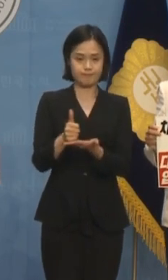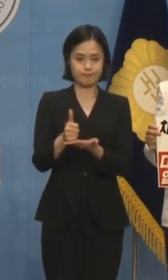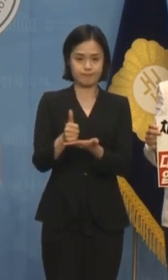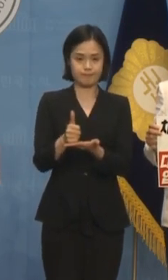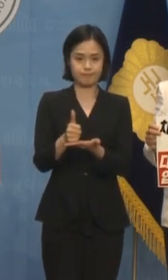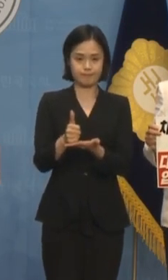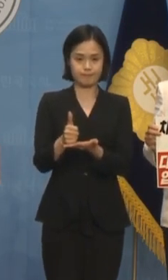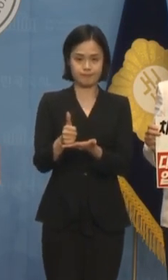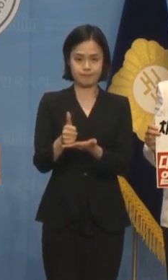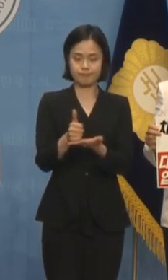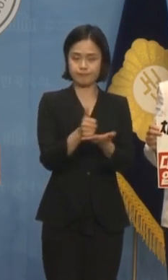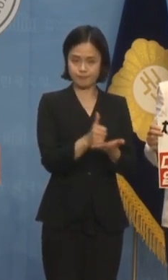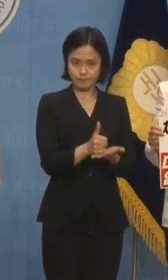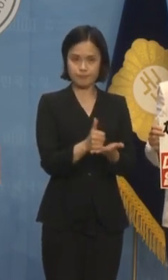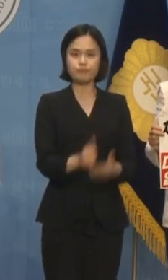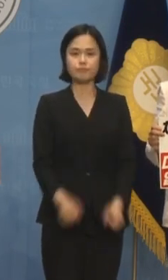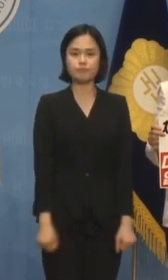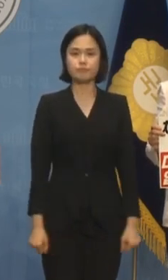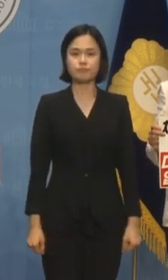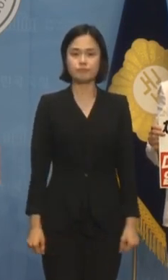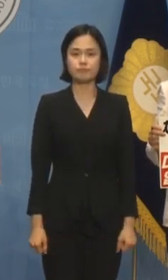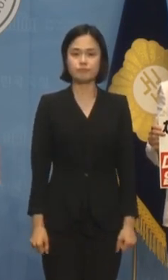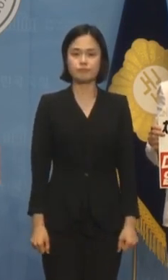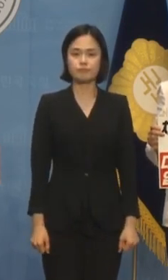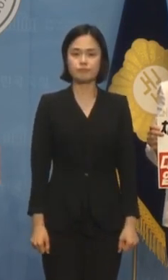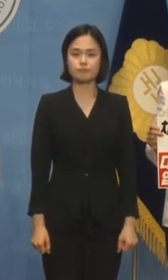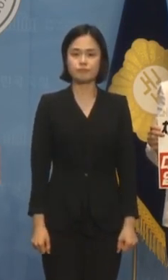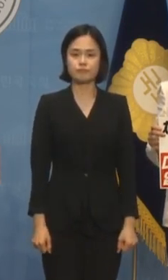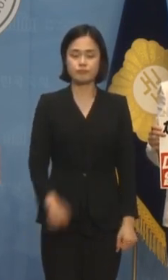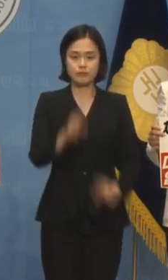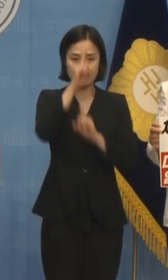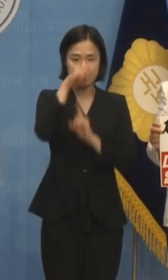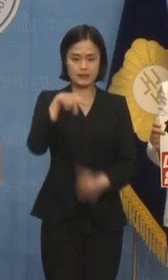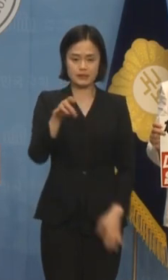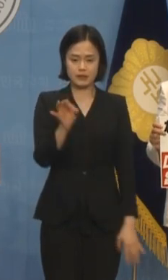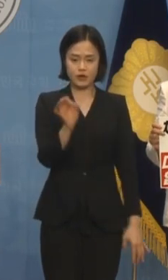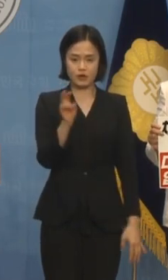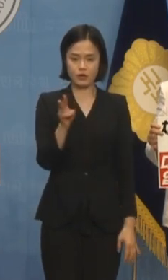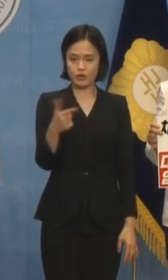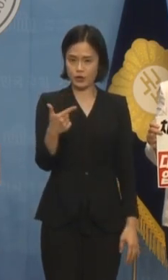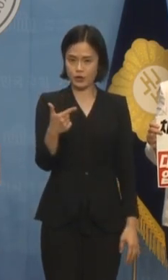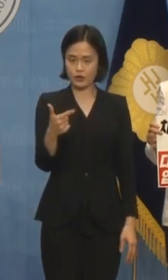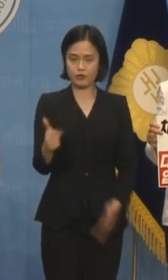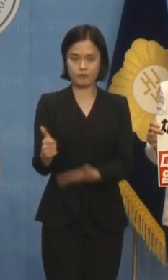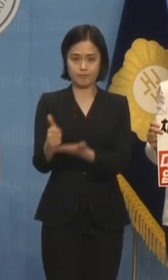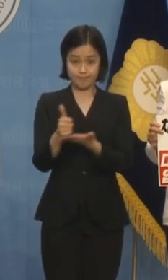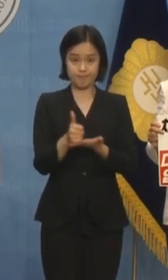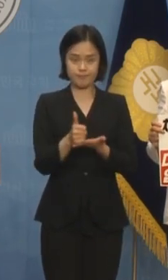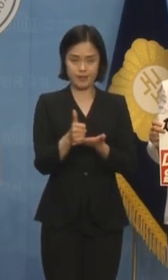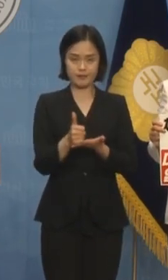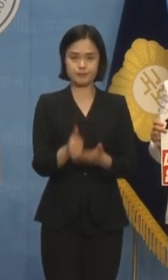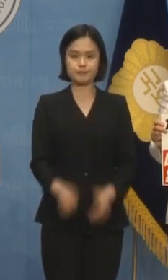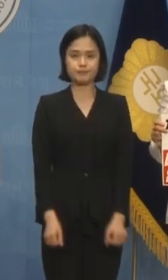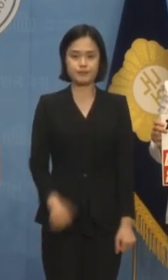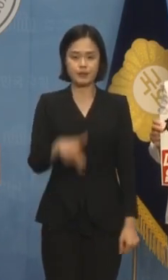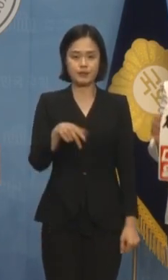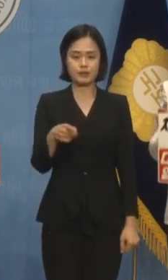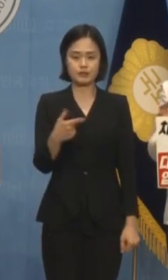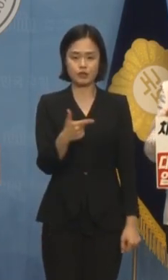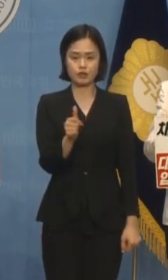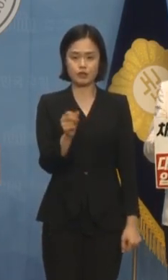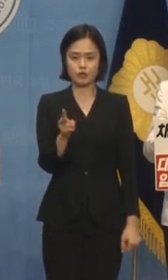위원님 참석하셨습니다. 그리고 이성윤 위원님 참석하셨습니다. 제 왼편에는 전현희